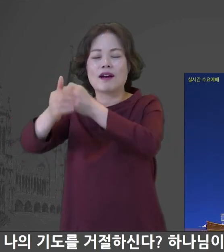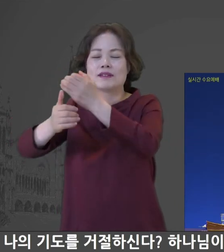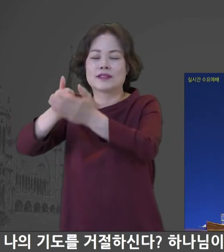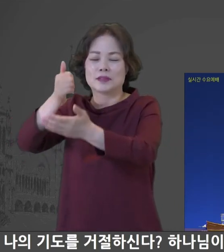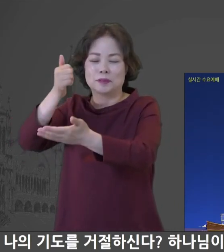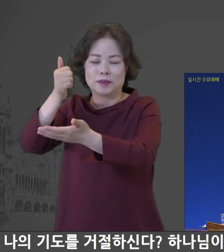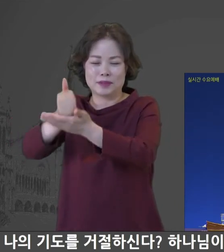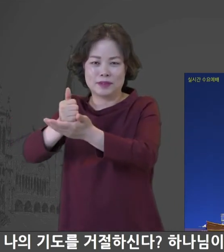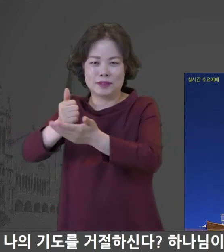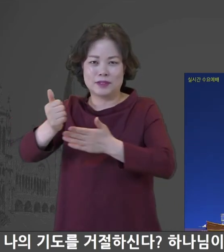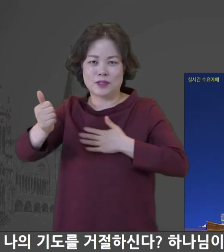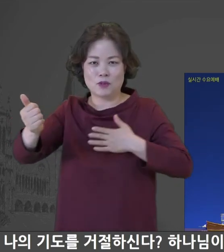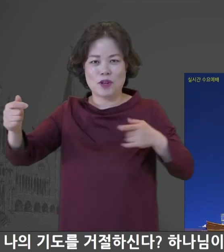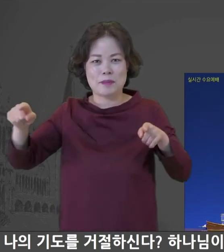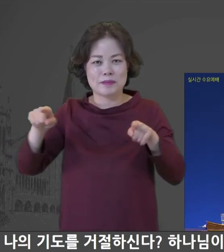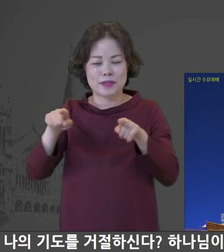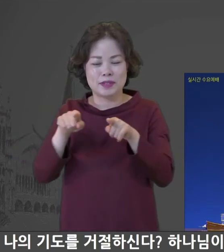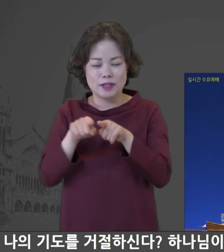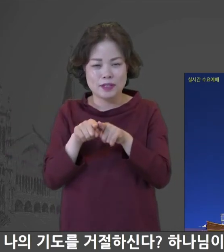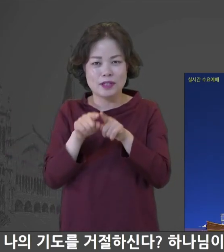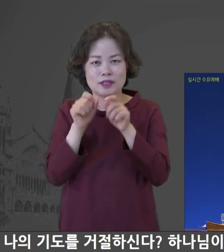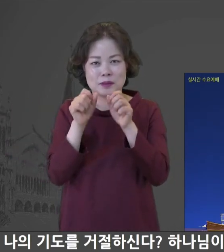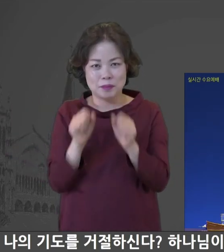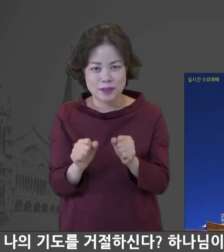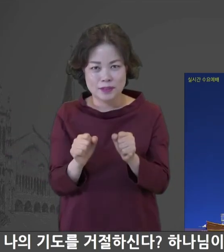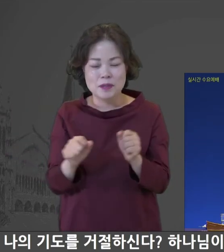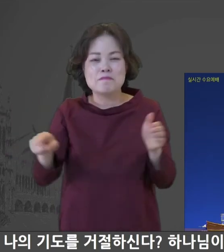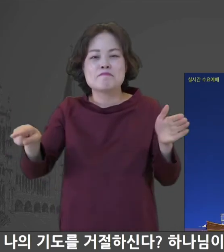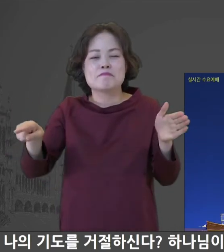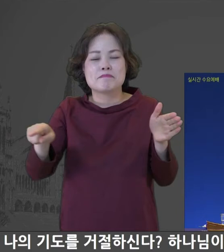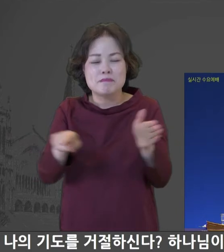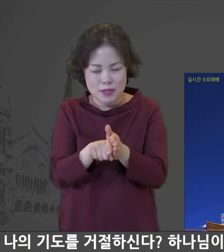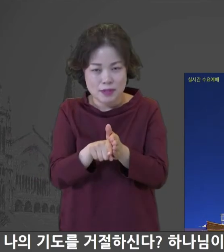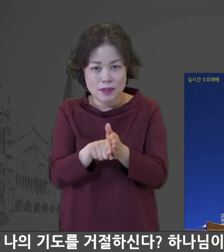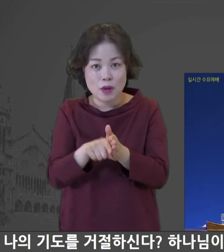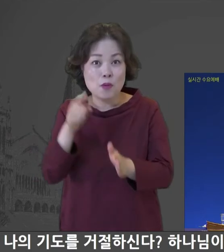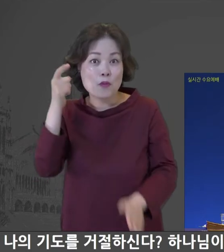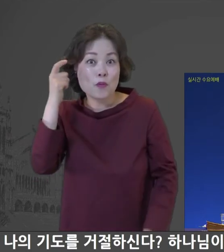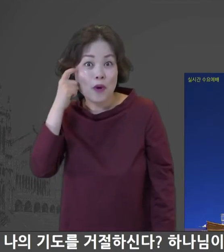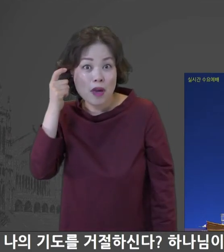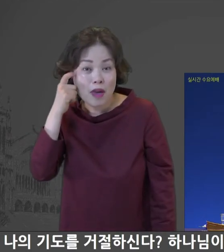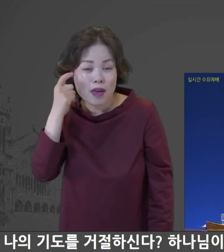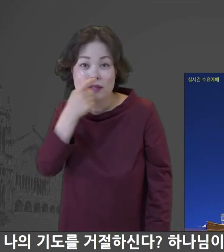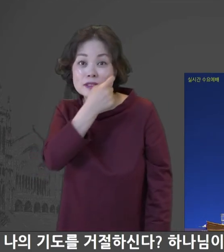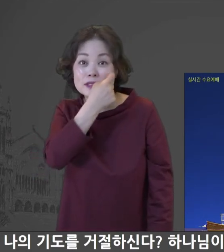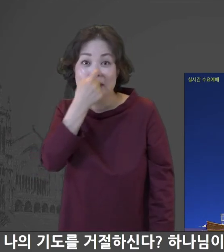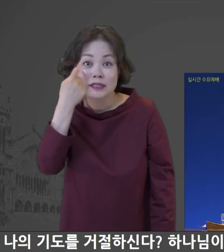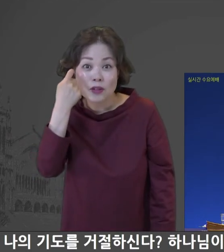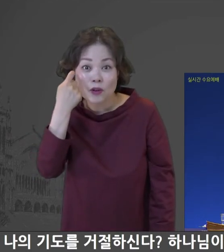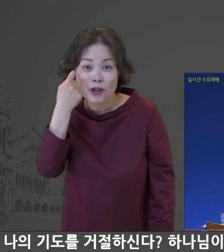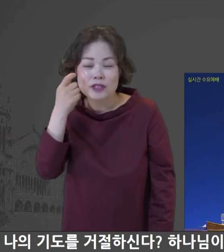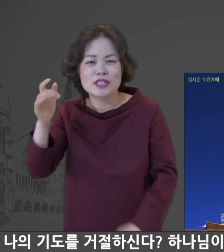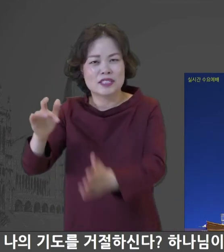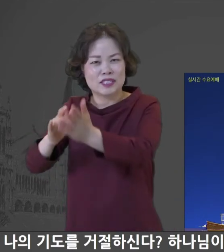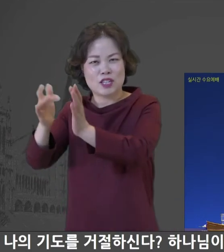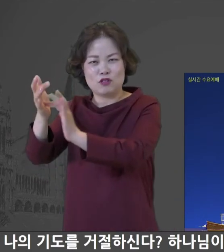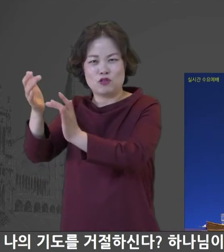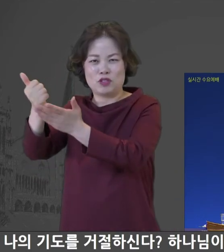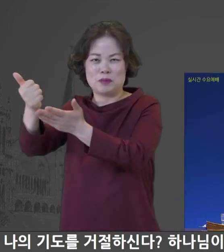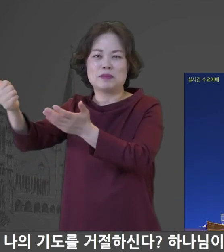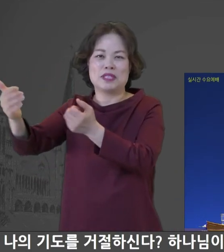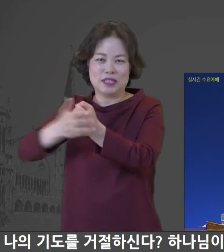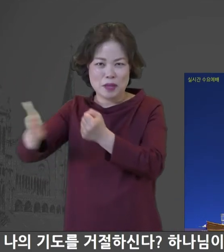하나님은 저와 함께 하신다는 것을 믿게 되는 거죠. 왜냐하면 그 증거가 예수님이기 때문에